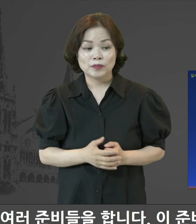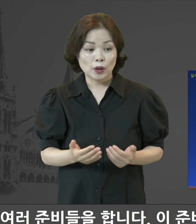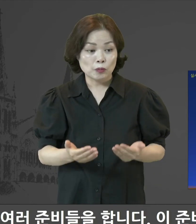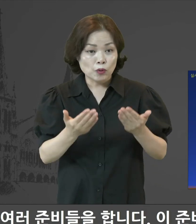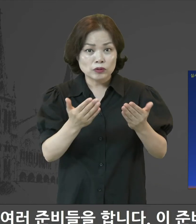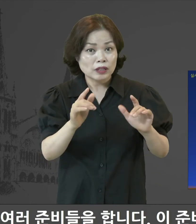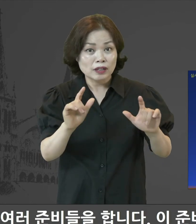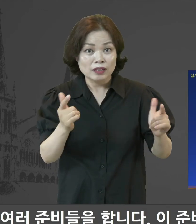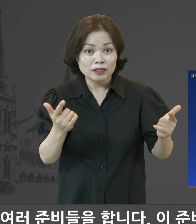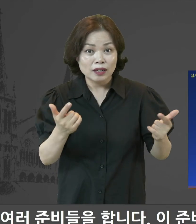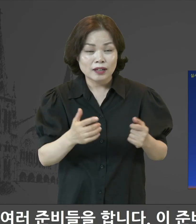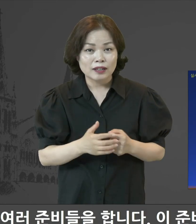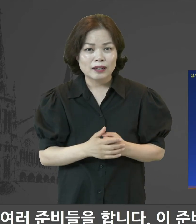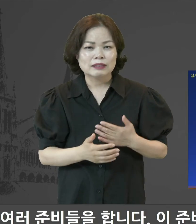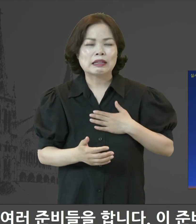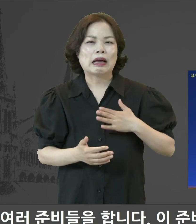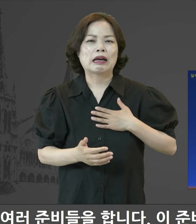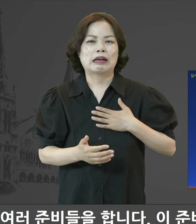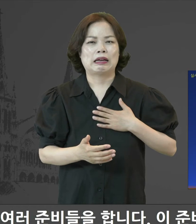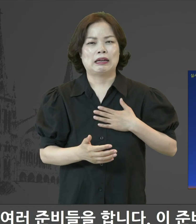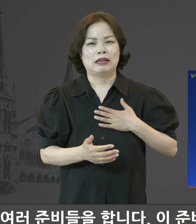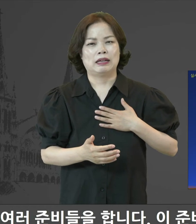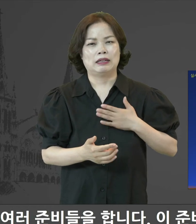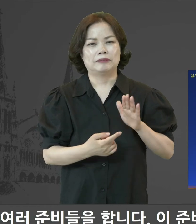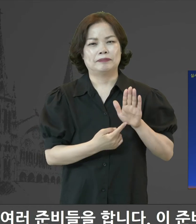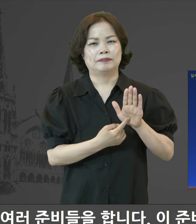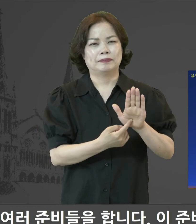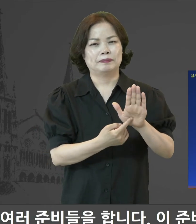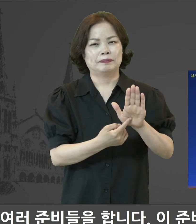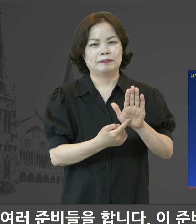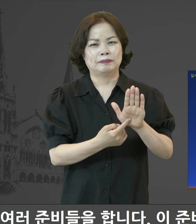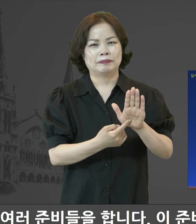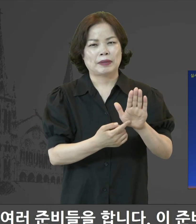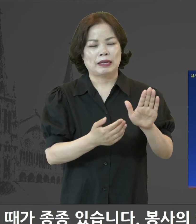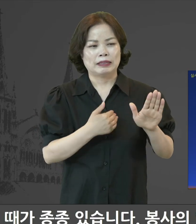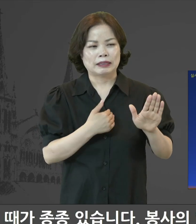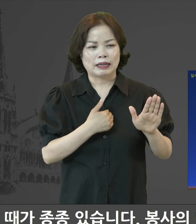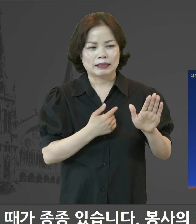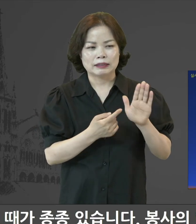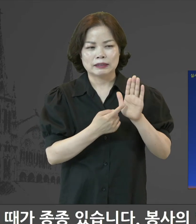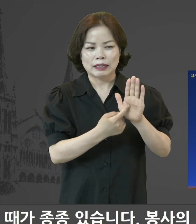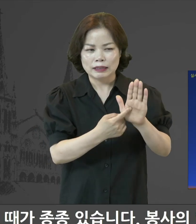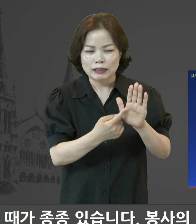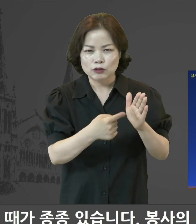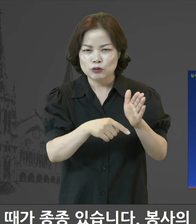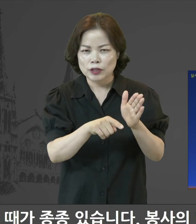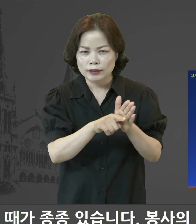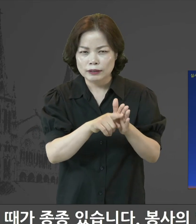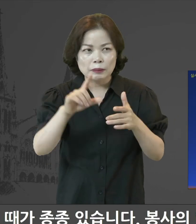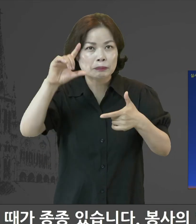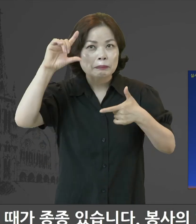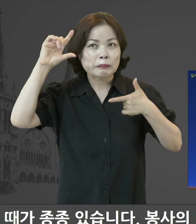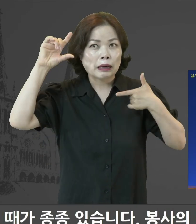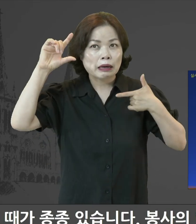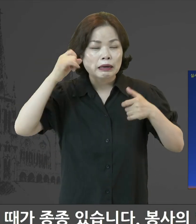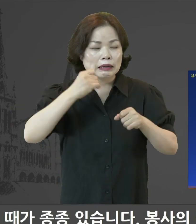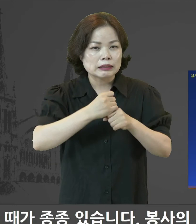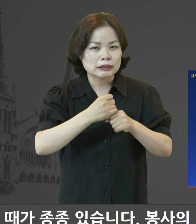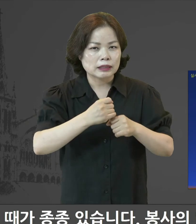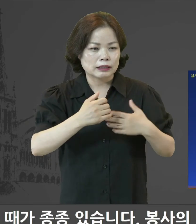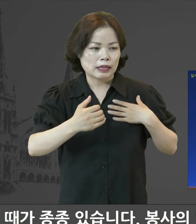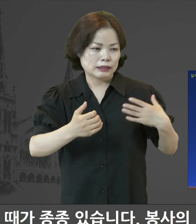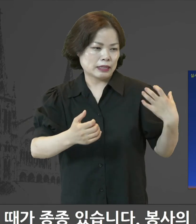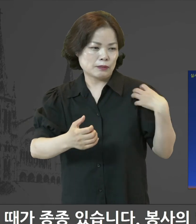봉사의 일이 아니라 나의 일일 때가 종종 있어요. 물론 이제 나의 일을 통해서 봉사 일을 합니다. 내가 책임을 맡았을 때